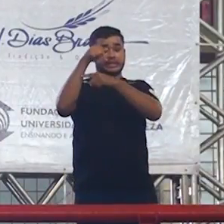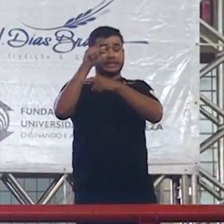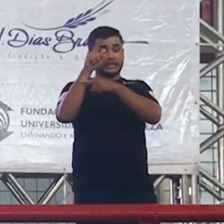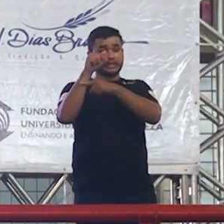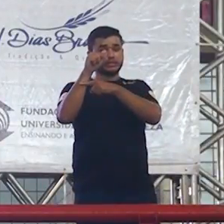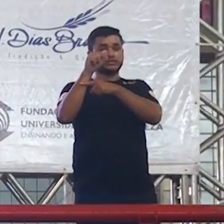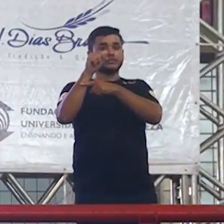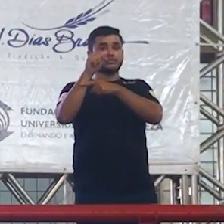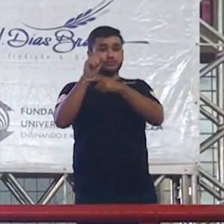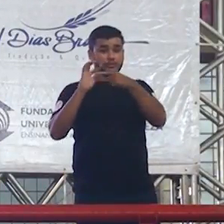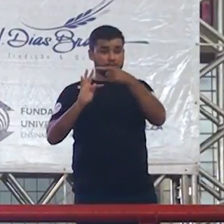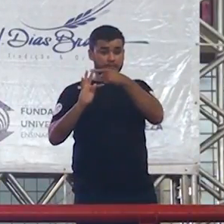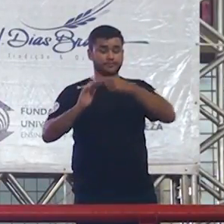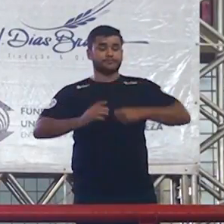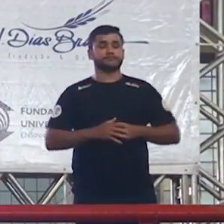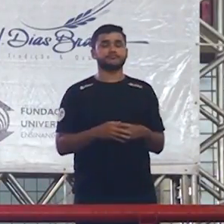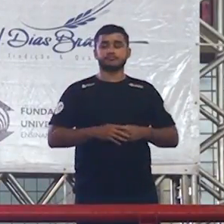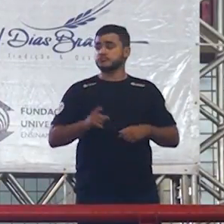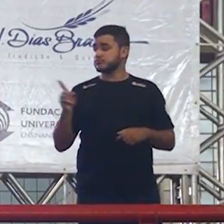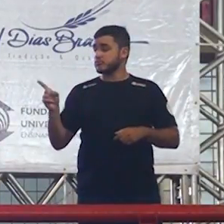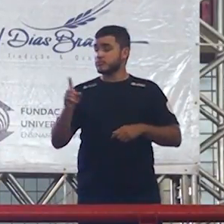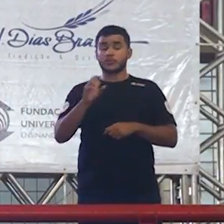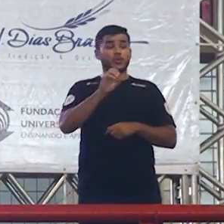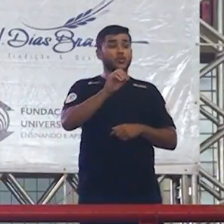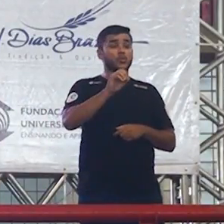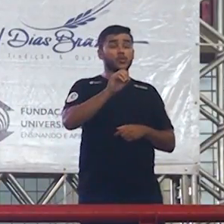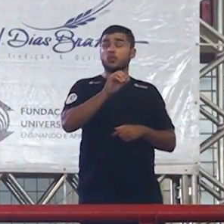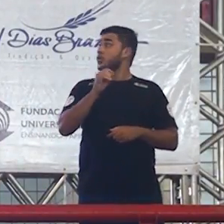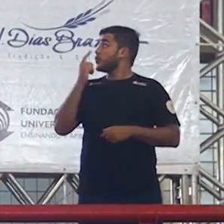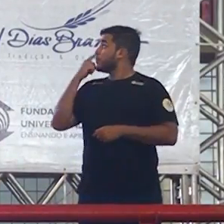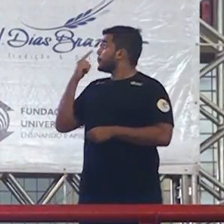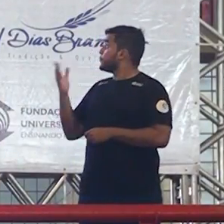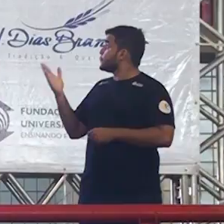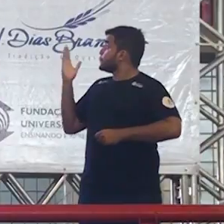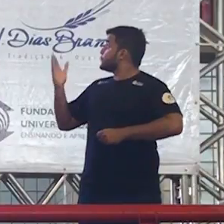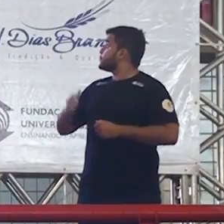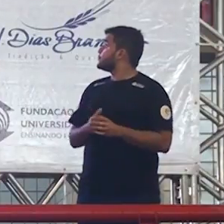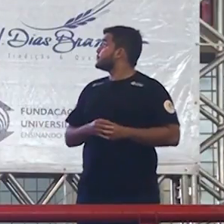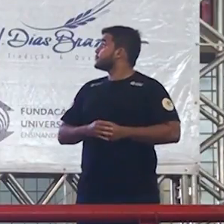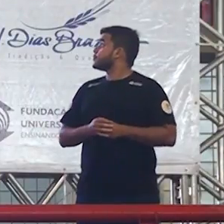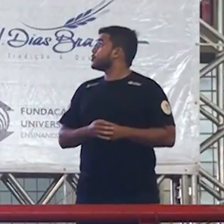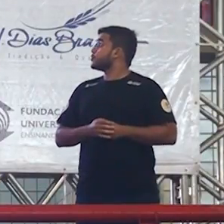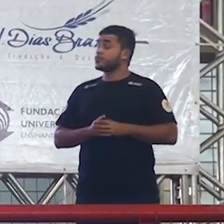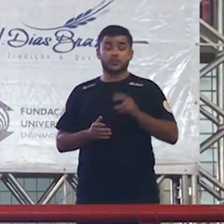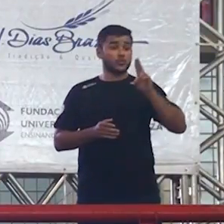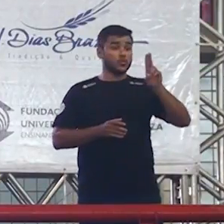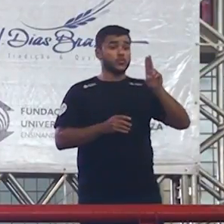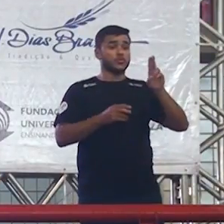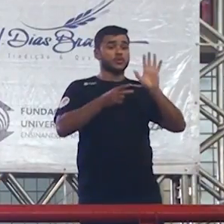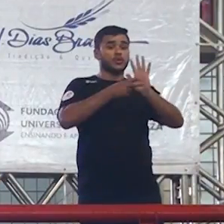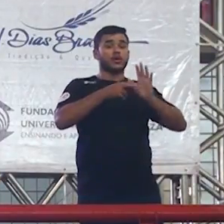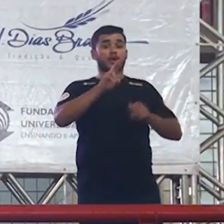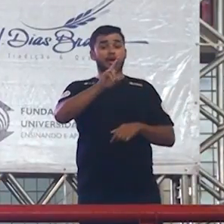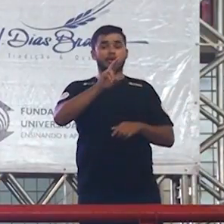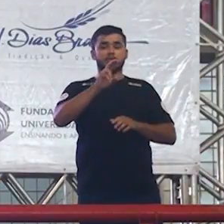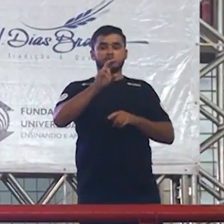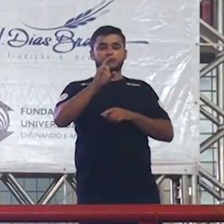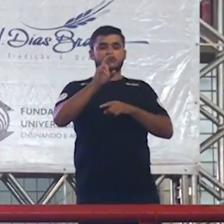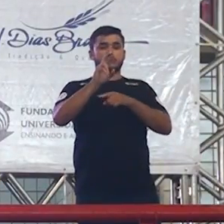Segunda, URI. U igual a R vezes I. E a